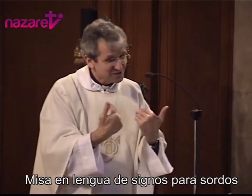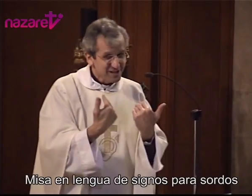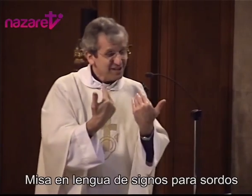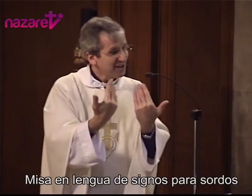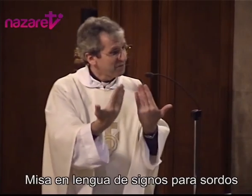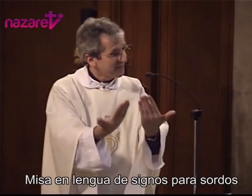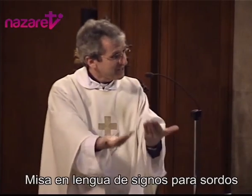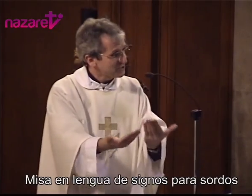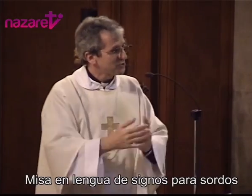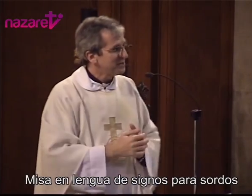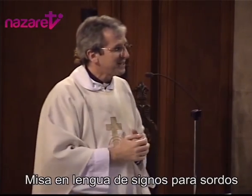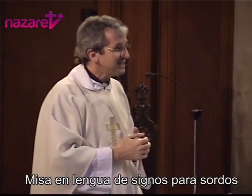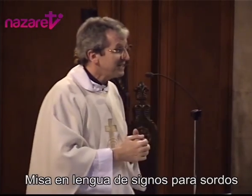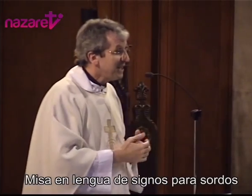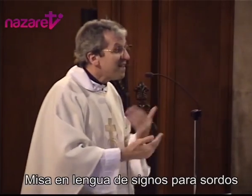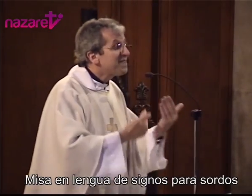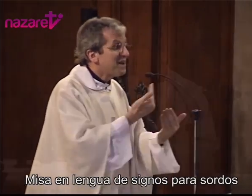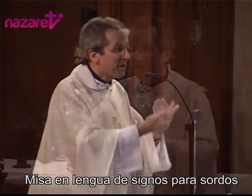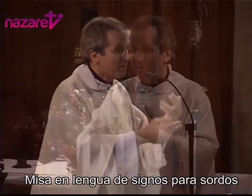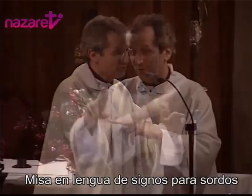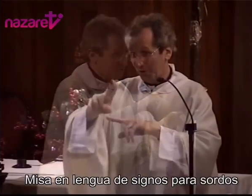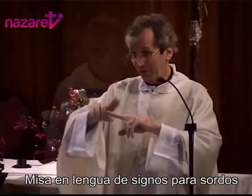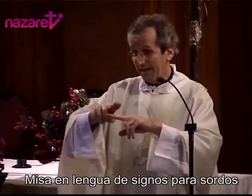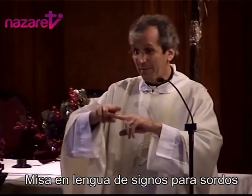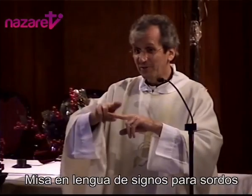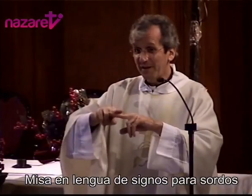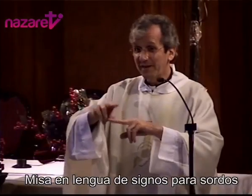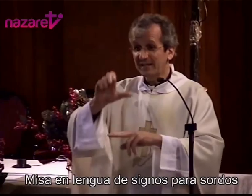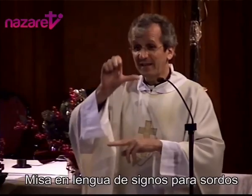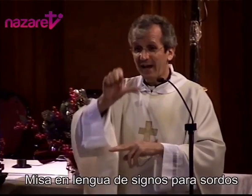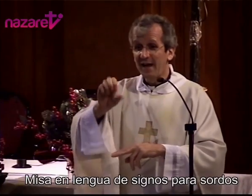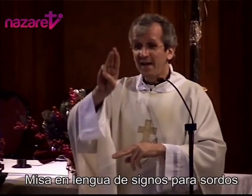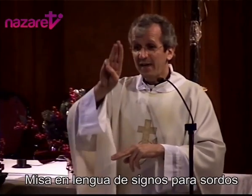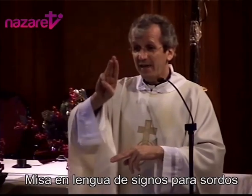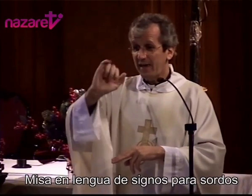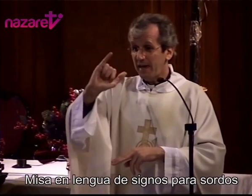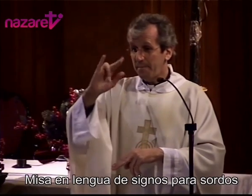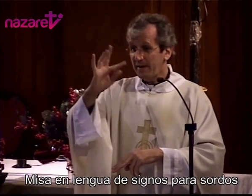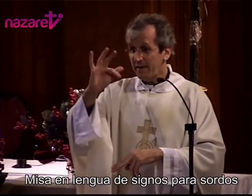Jesús y que le ofrecían sus bienes. Celebrábamos lo que llamamos la fiesta de la